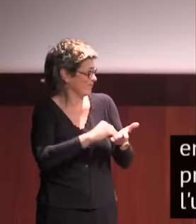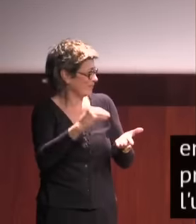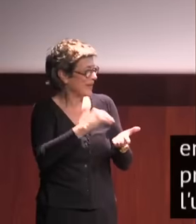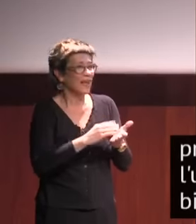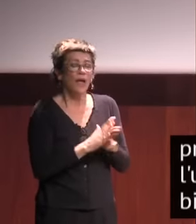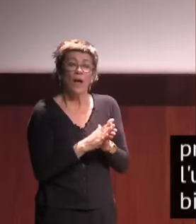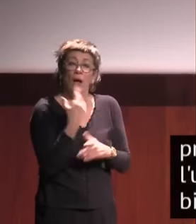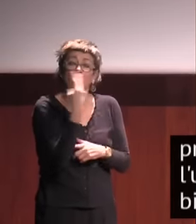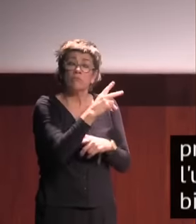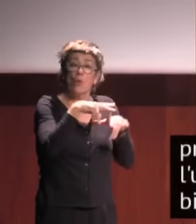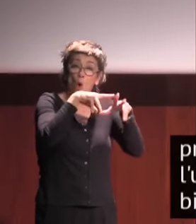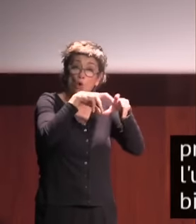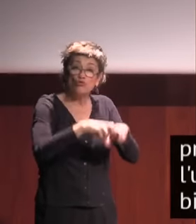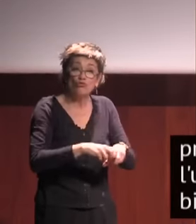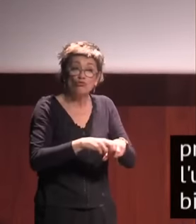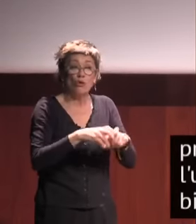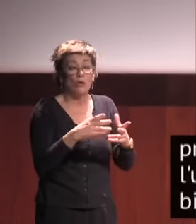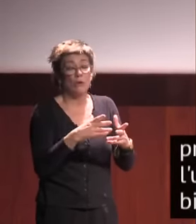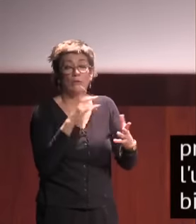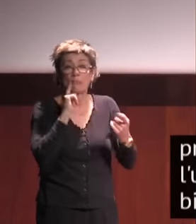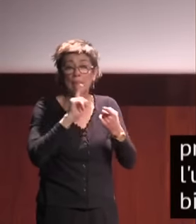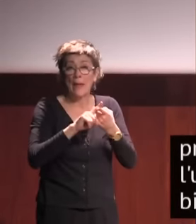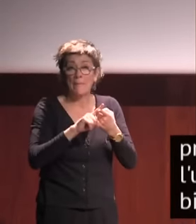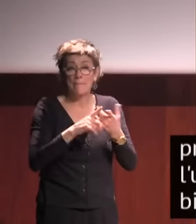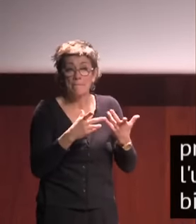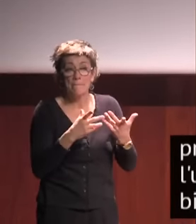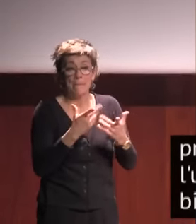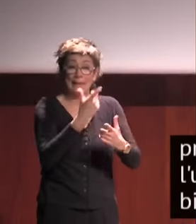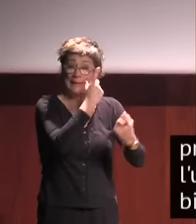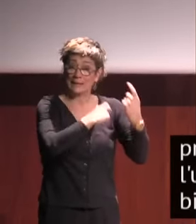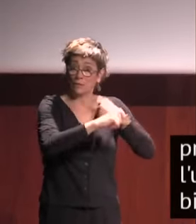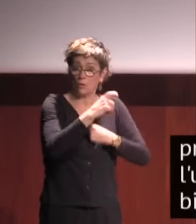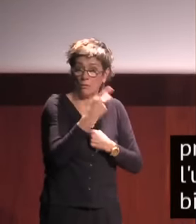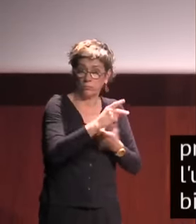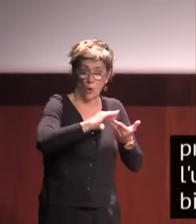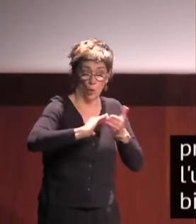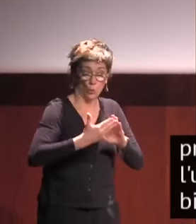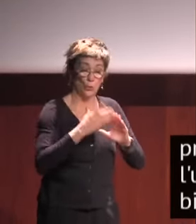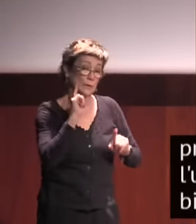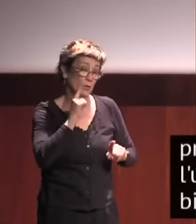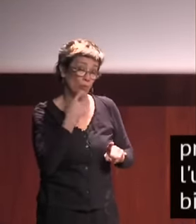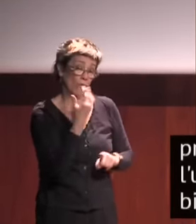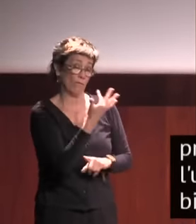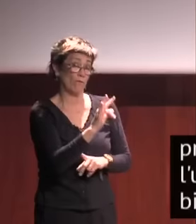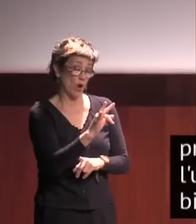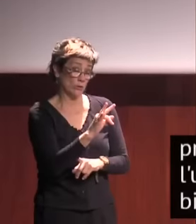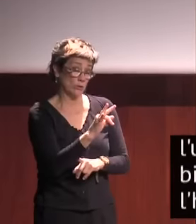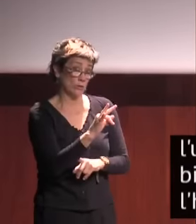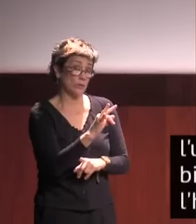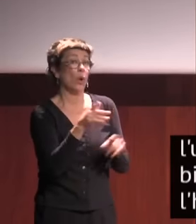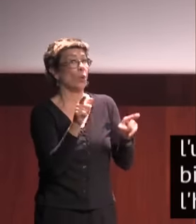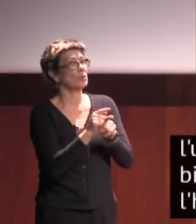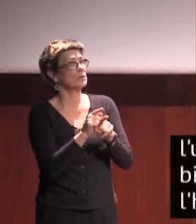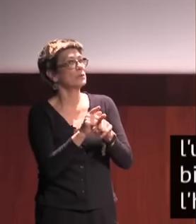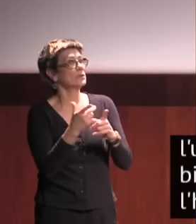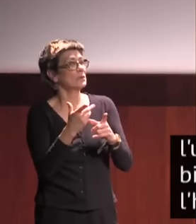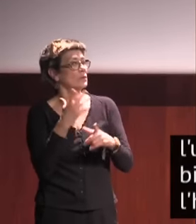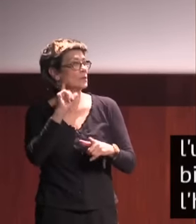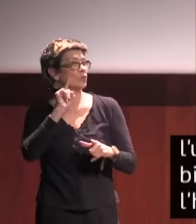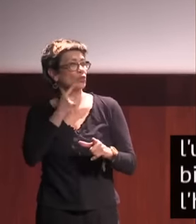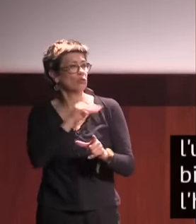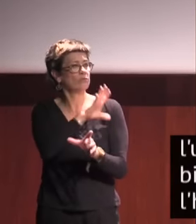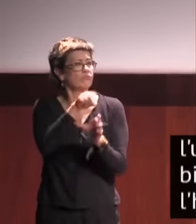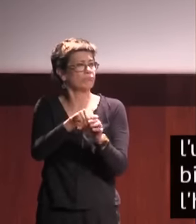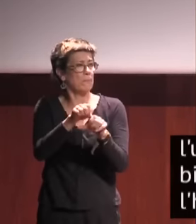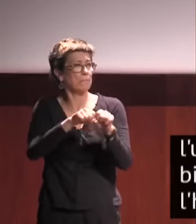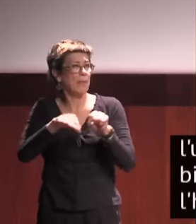Vos travaux de recherche portent donc sur l'histoire de la communauté sourde en France, également de la représentation des sourds dans les